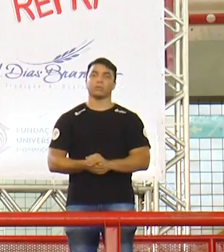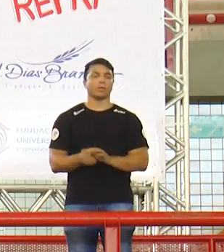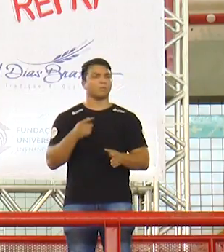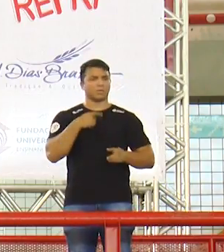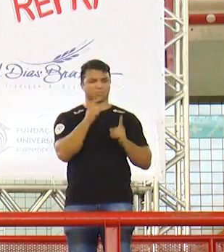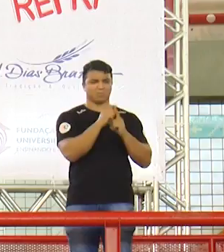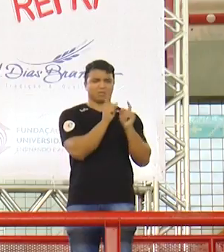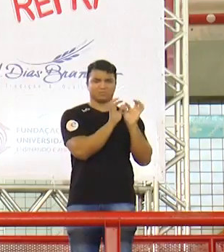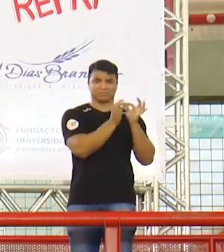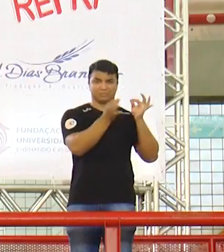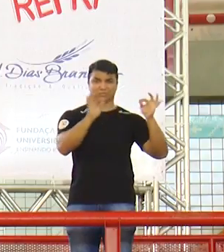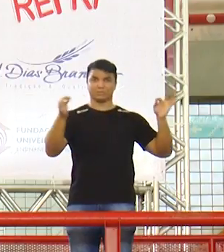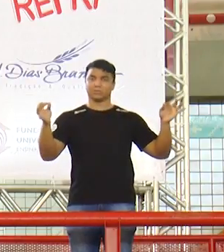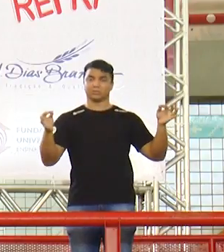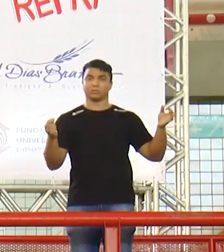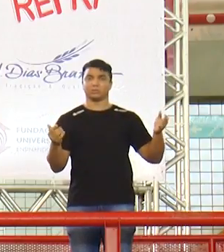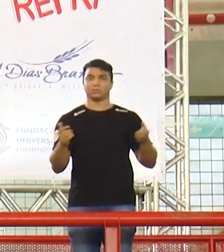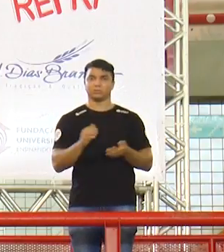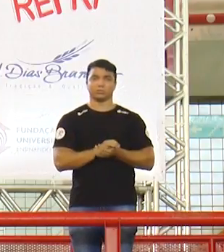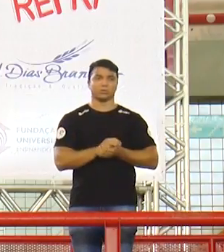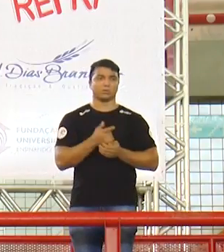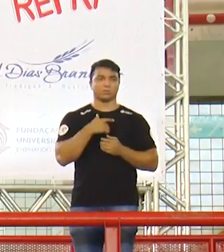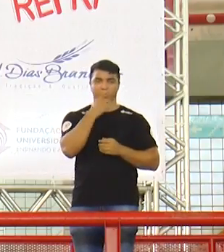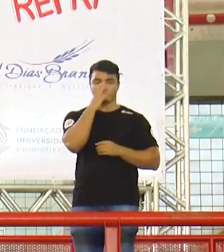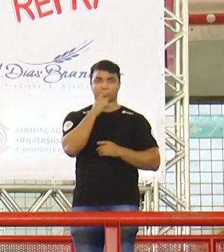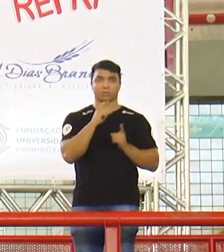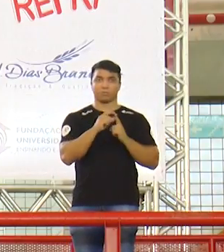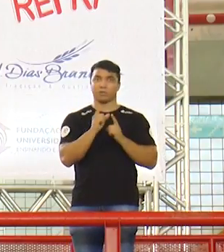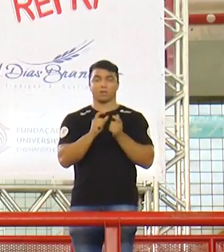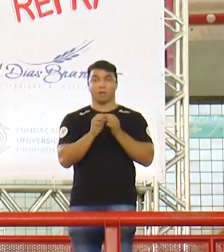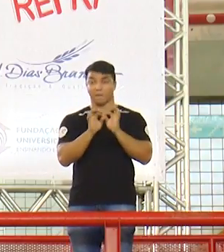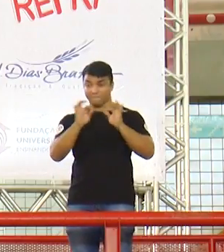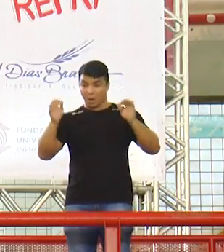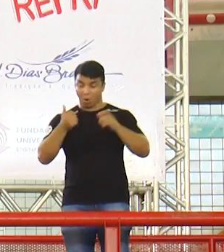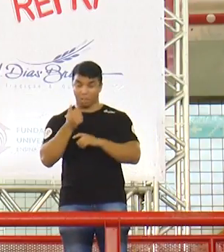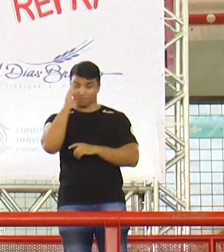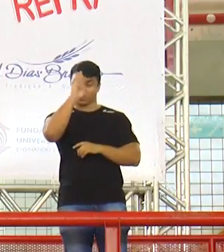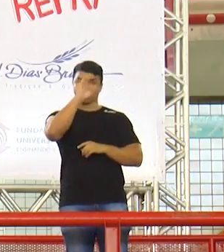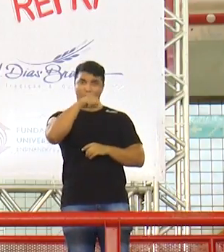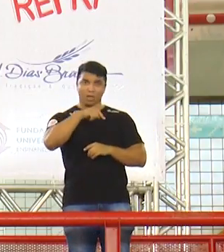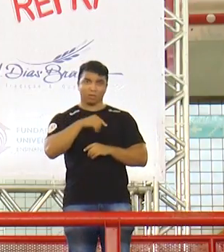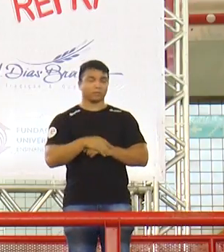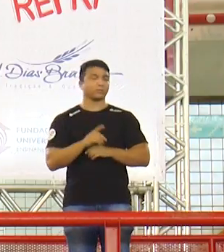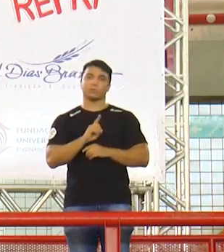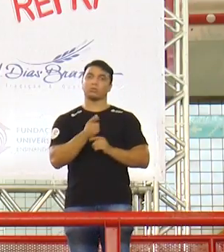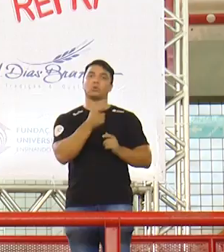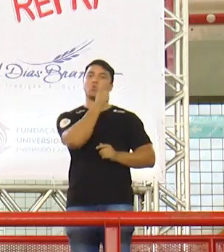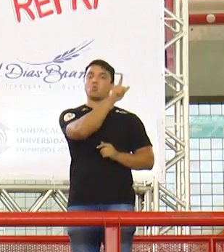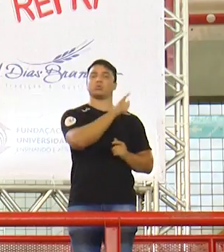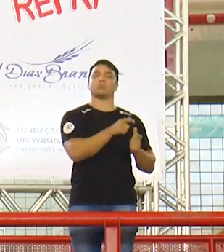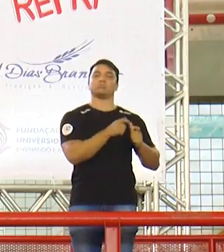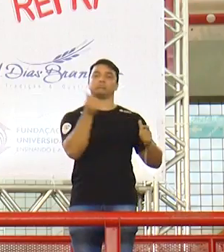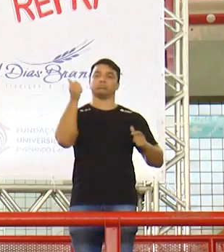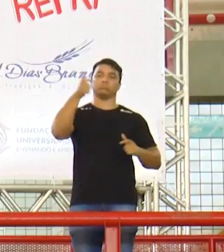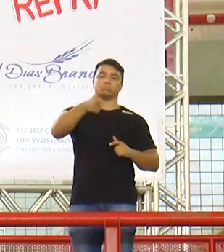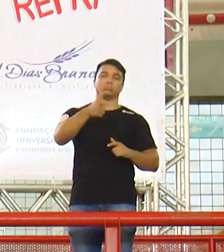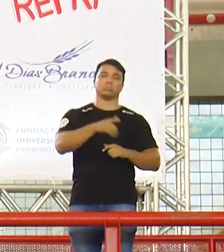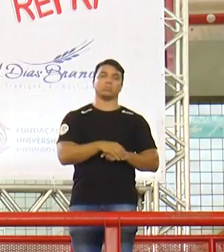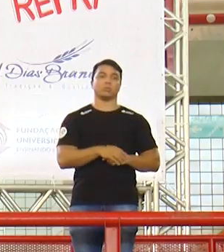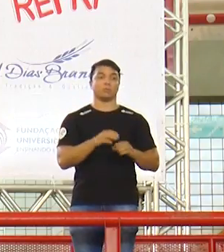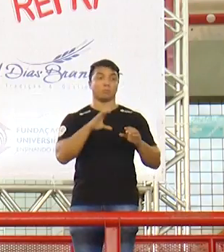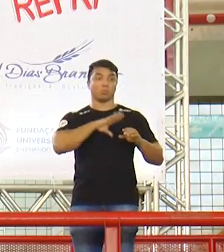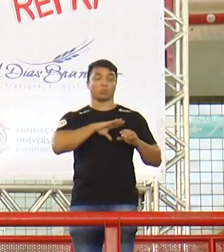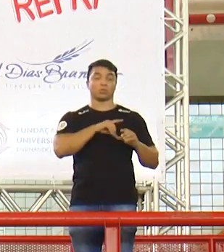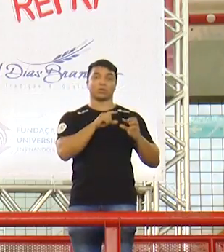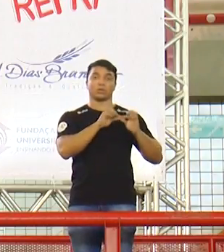essa palavra é gigantesca, né? É a maior palavra da língua portuguesa? Não. Tem palavra bem maior. A maior palavra